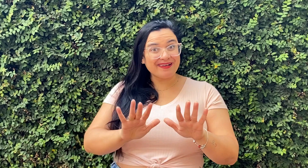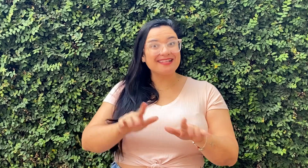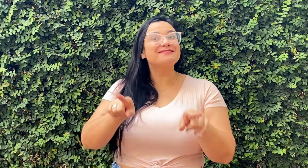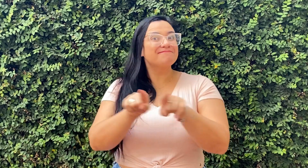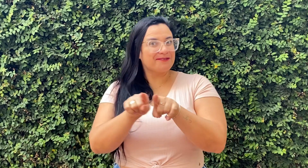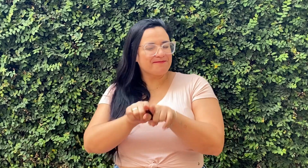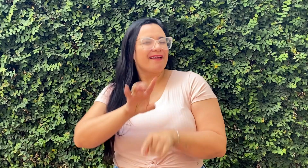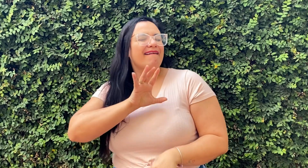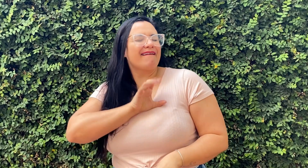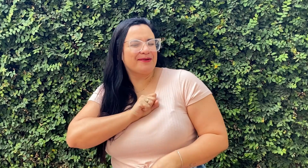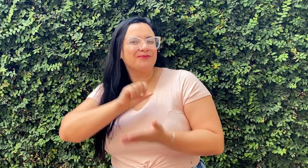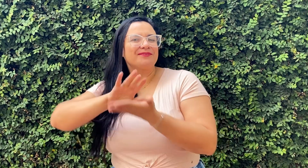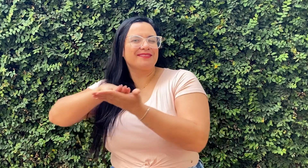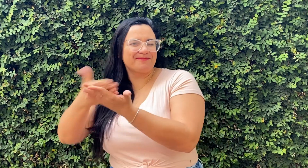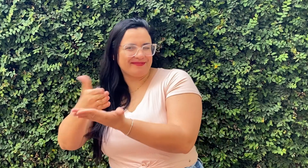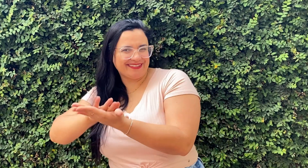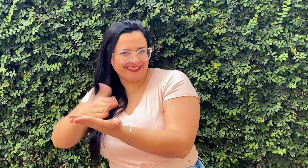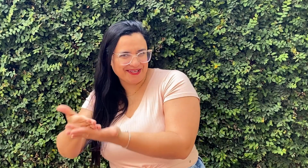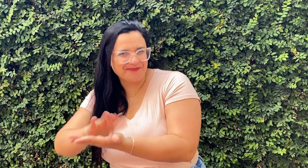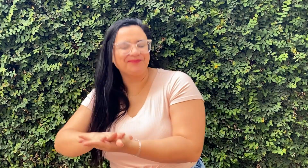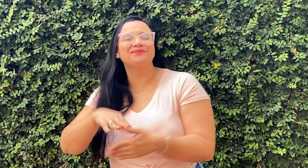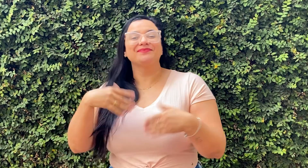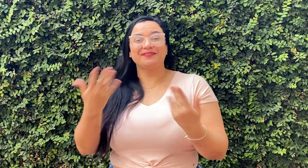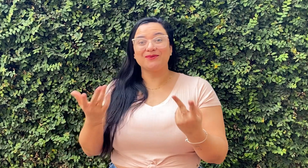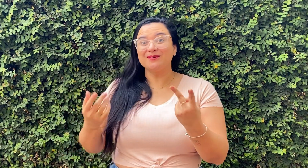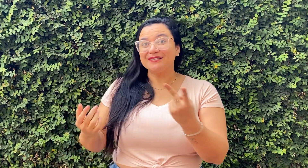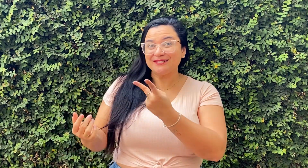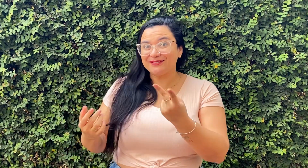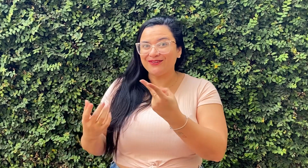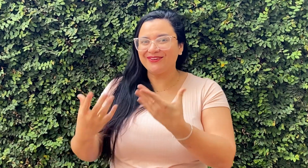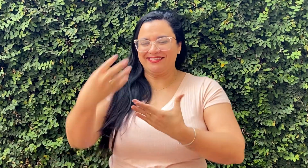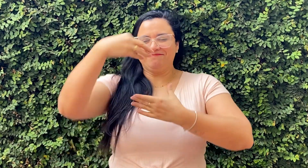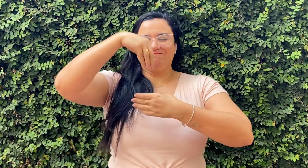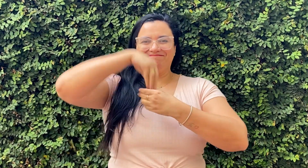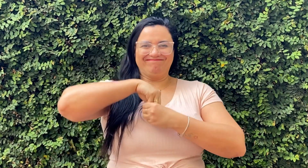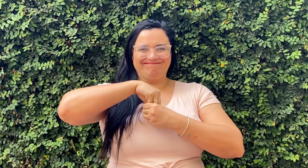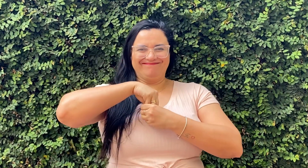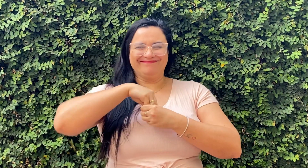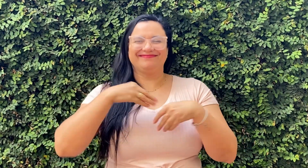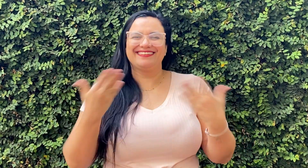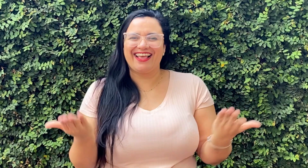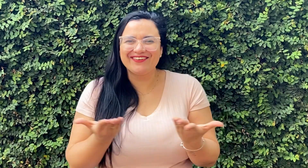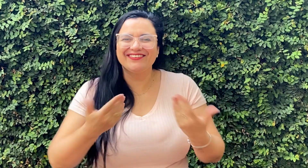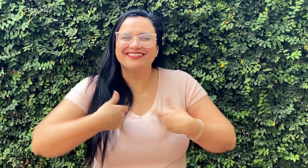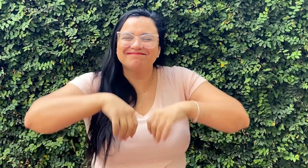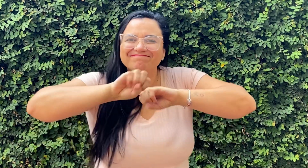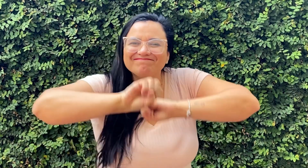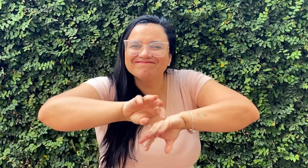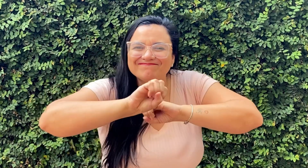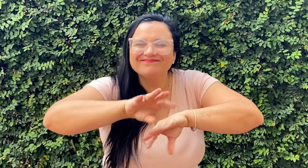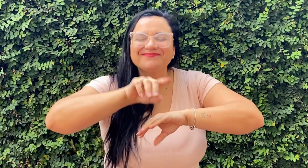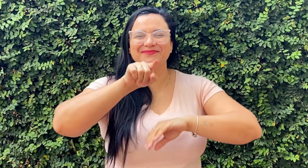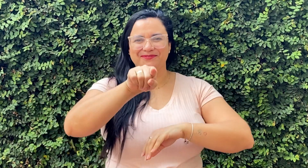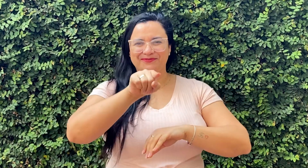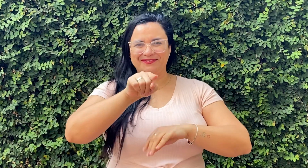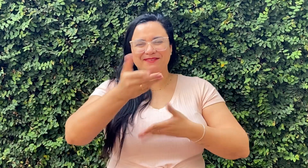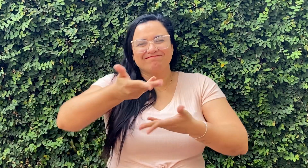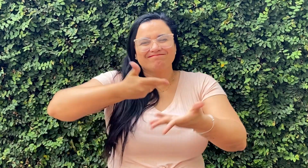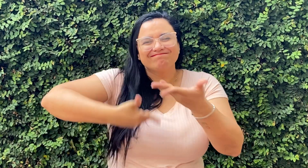mas também amo interpretar. Então, eu tenho essas duas áreas para compartilhar com